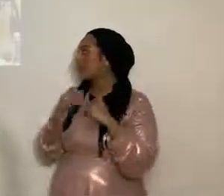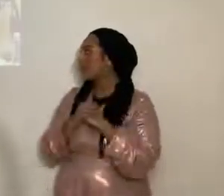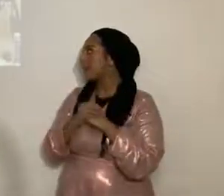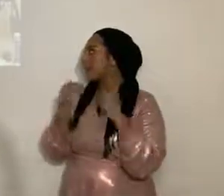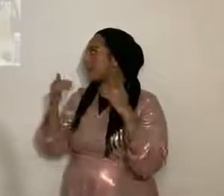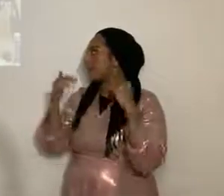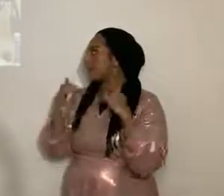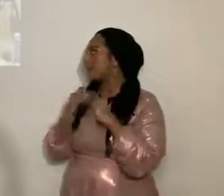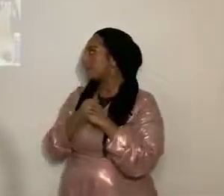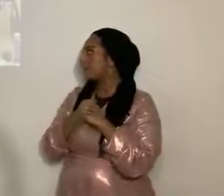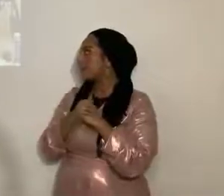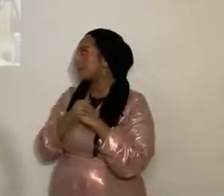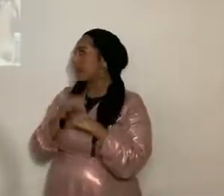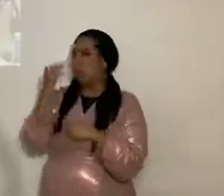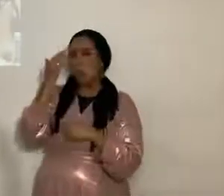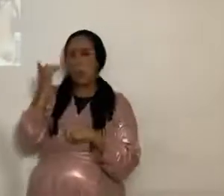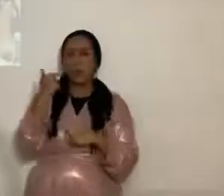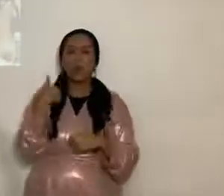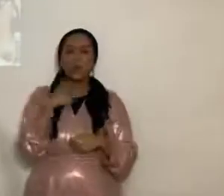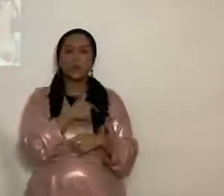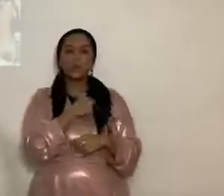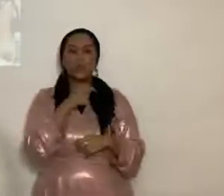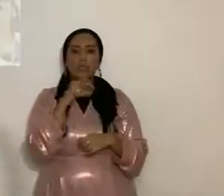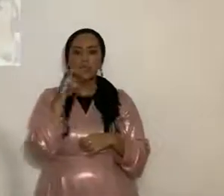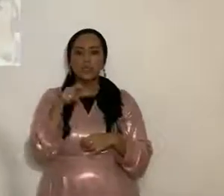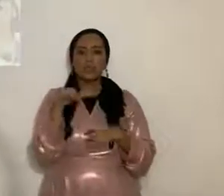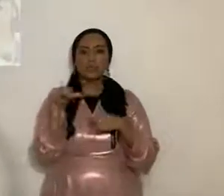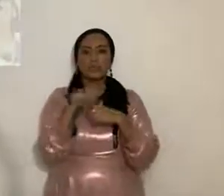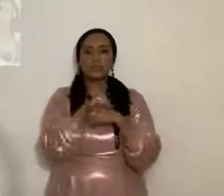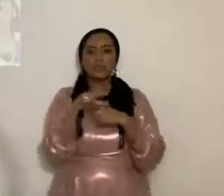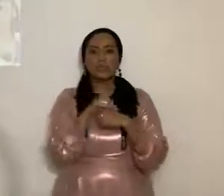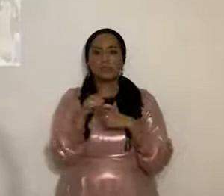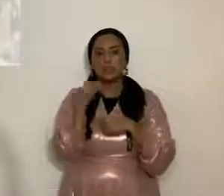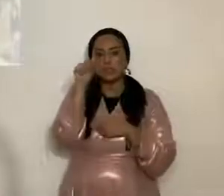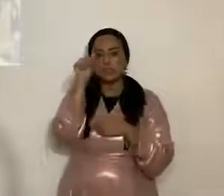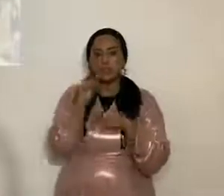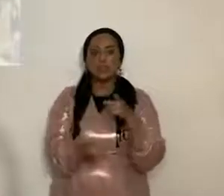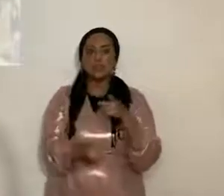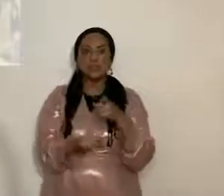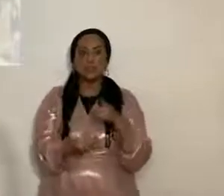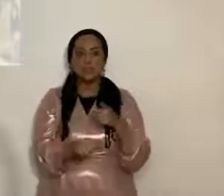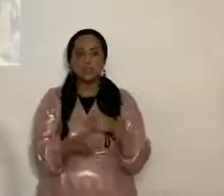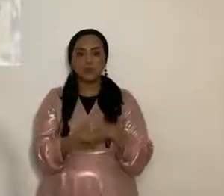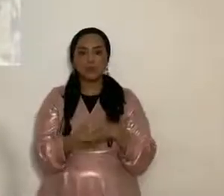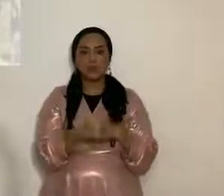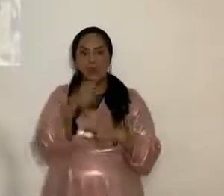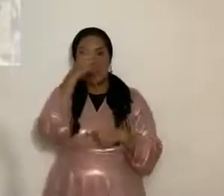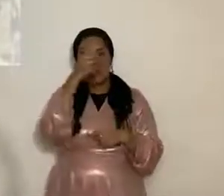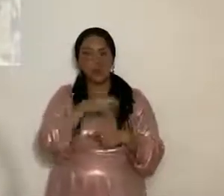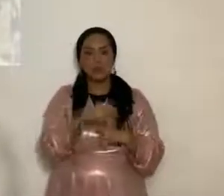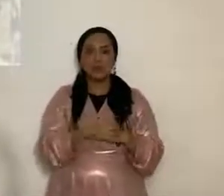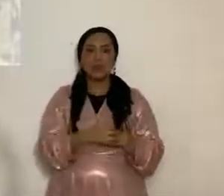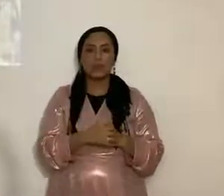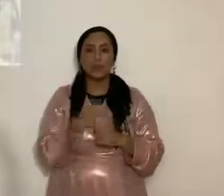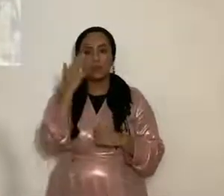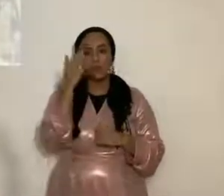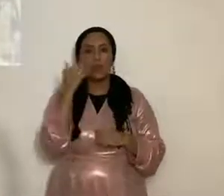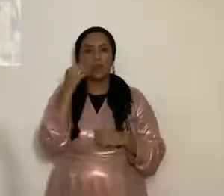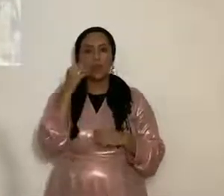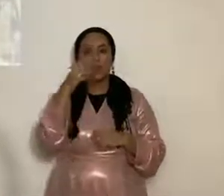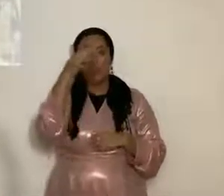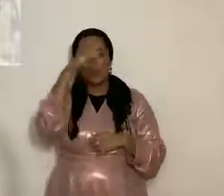otro punto. ¿Por qué debemos hacernos o practicar la Brit Milá, la circuncisión, los varones? ¿Por qué